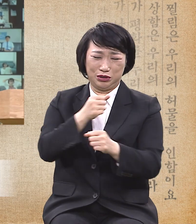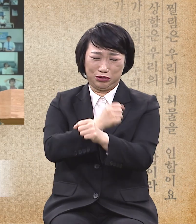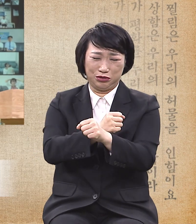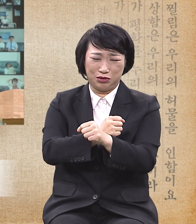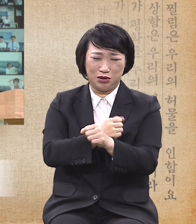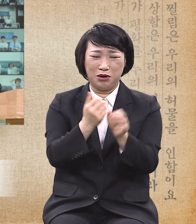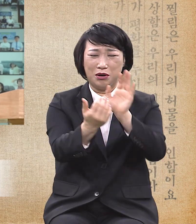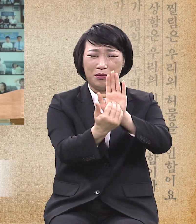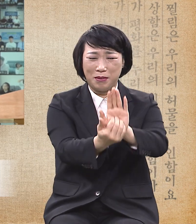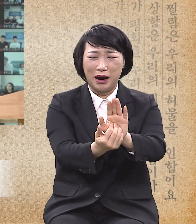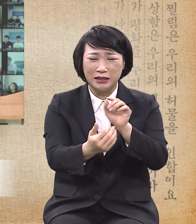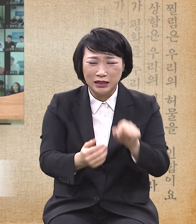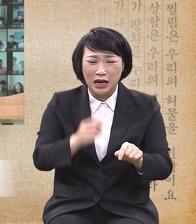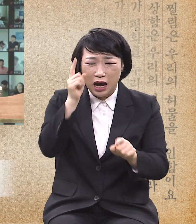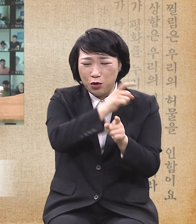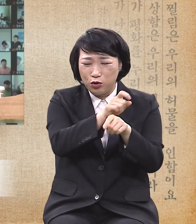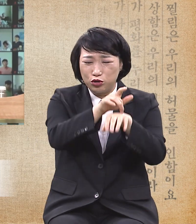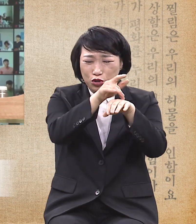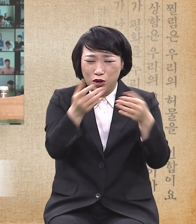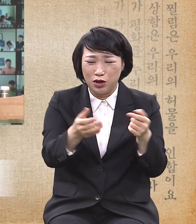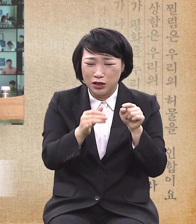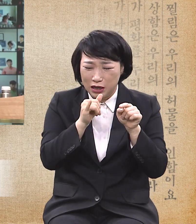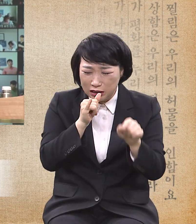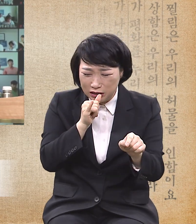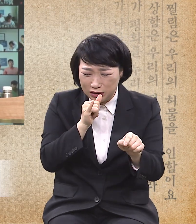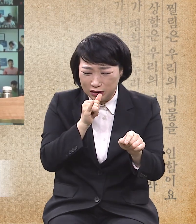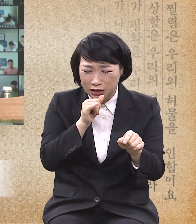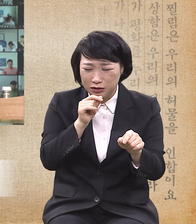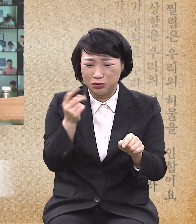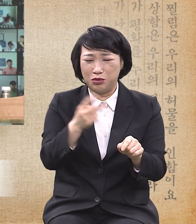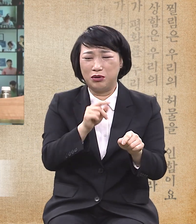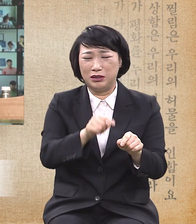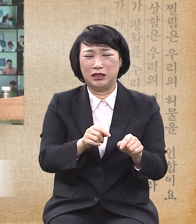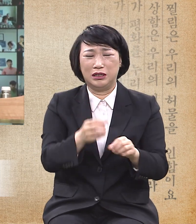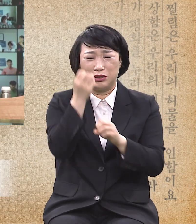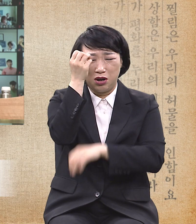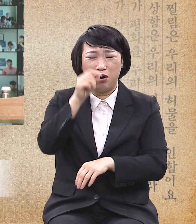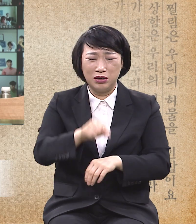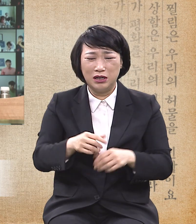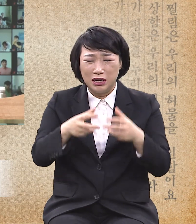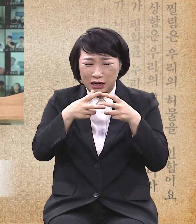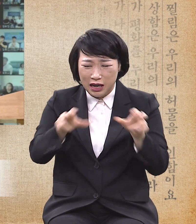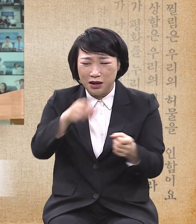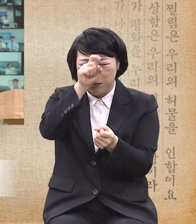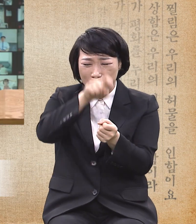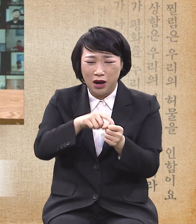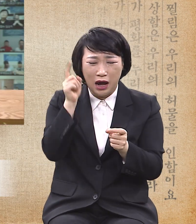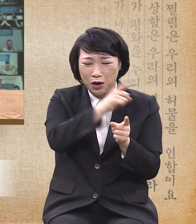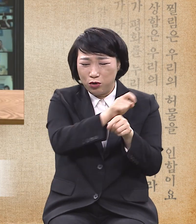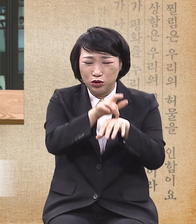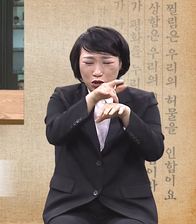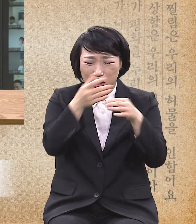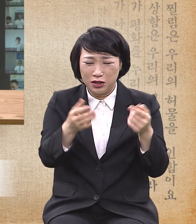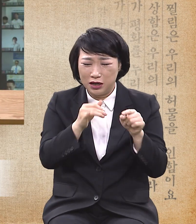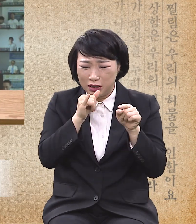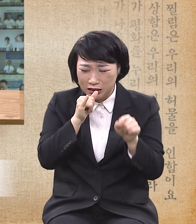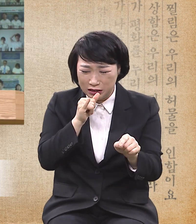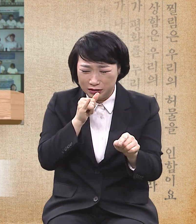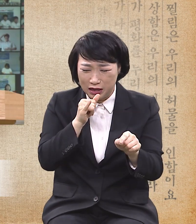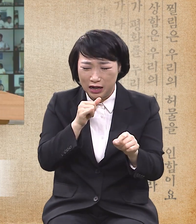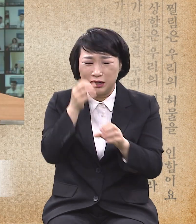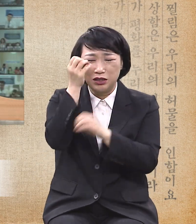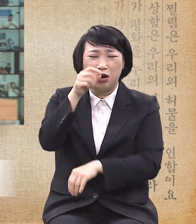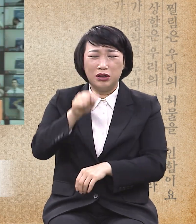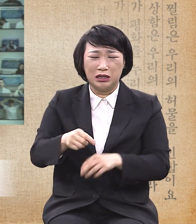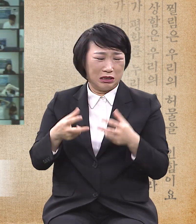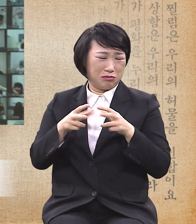수고를 가로막는 마귀사단 귀신아 그리고 이 터를 파괴하려는 마귀사단 귀신아